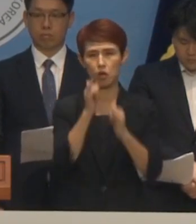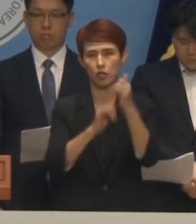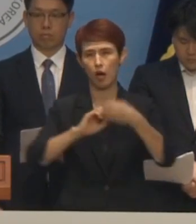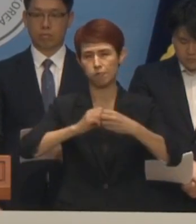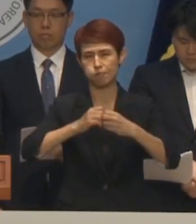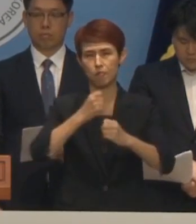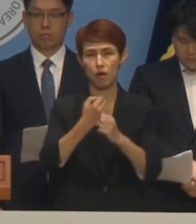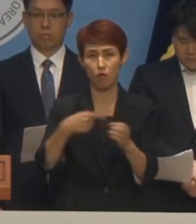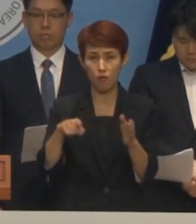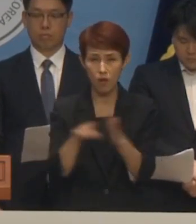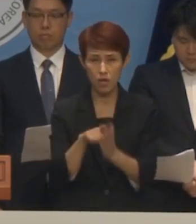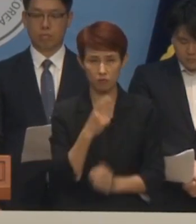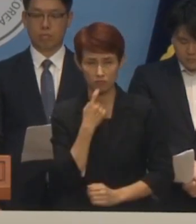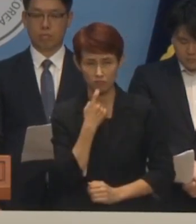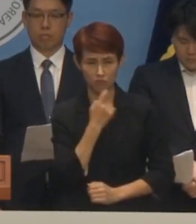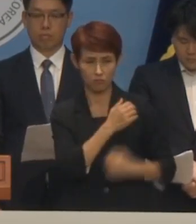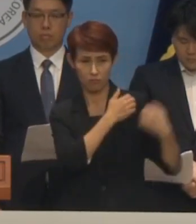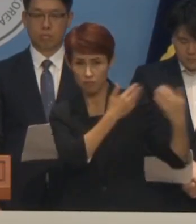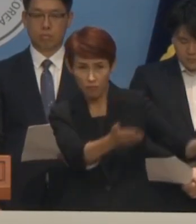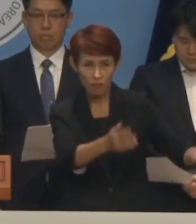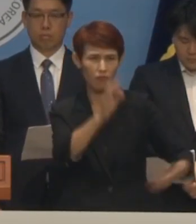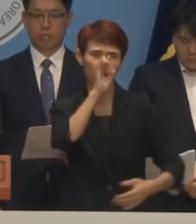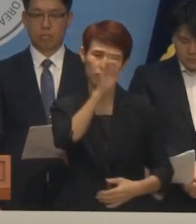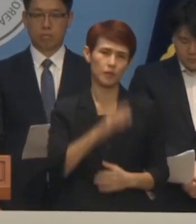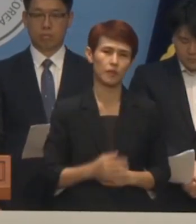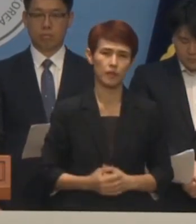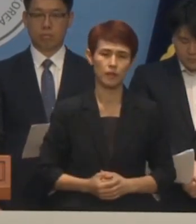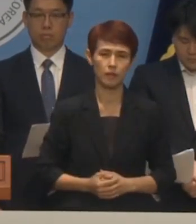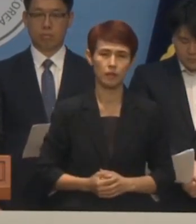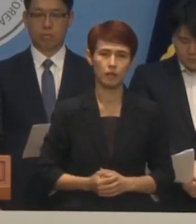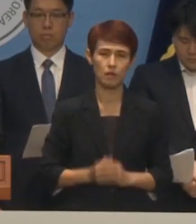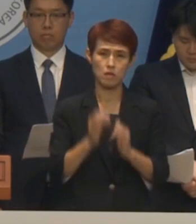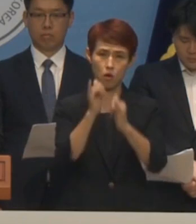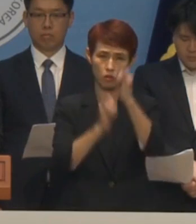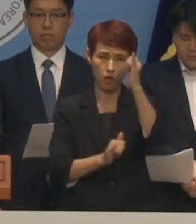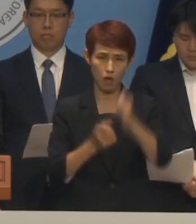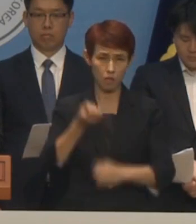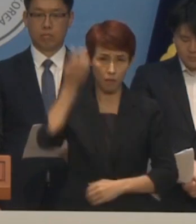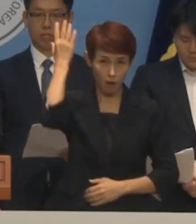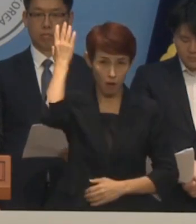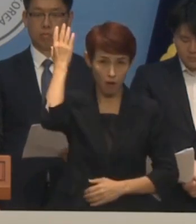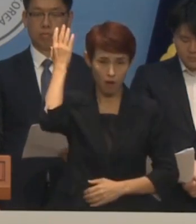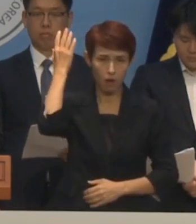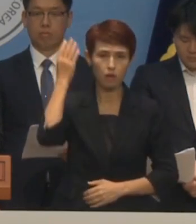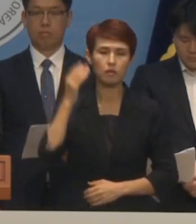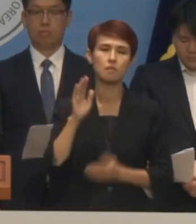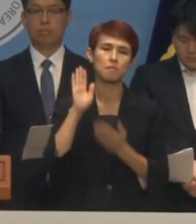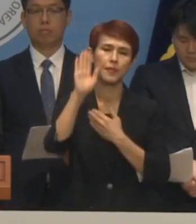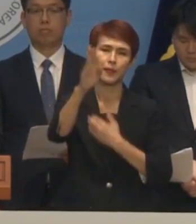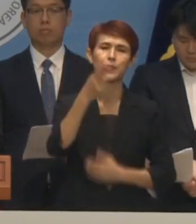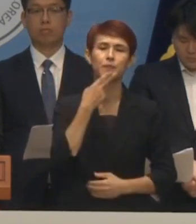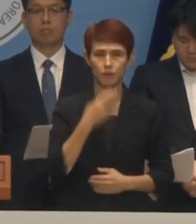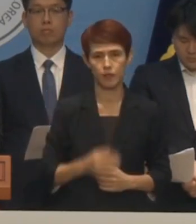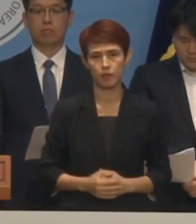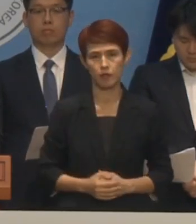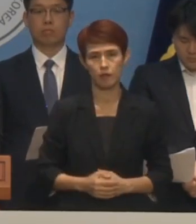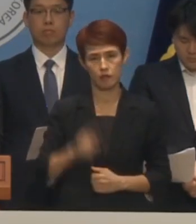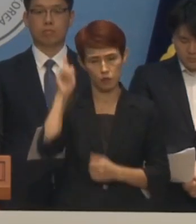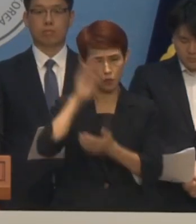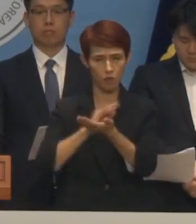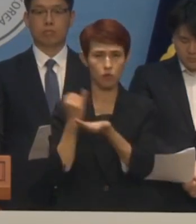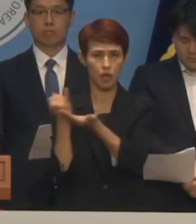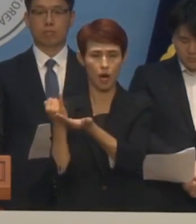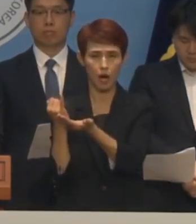이들의 의도를 방관해서는 안 됩니다. 역사를 잊은 민족에게 미래는 없다고 했습니다. 소녀상 철거가